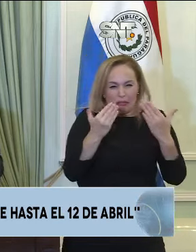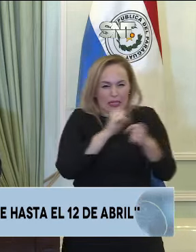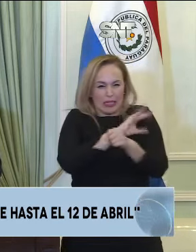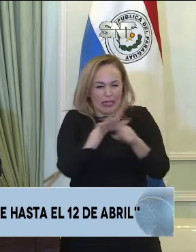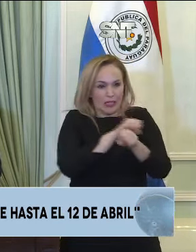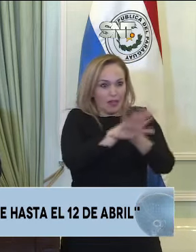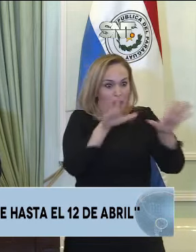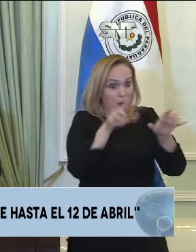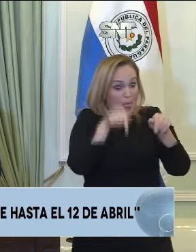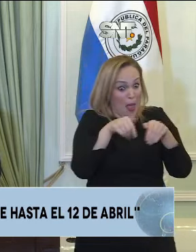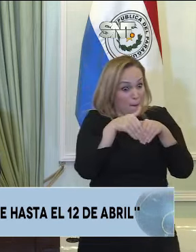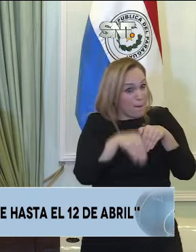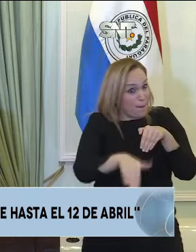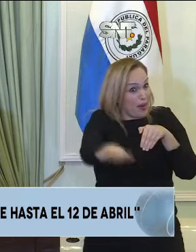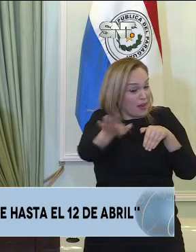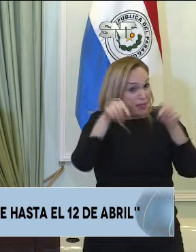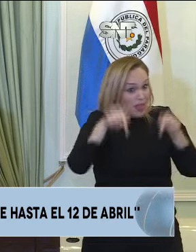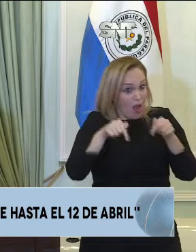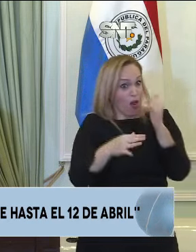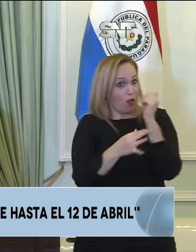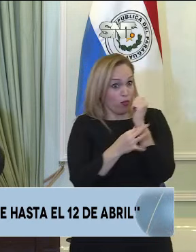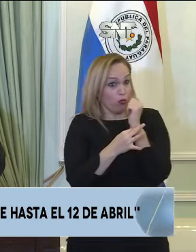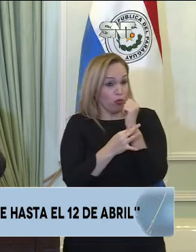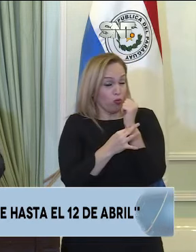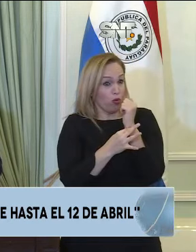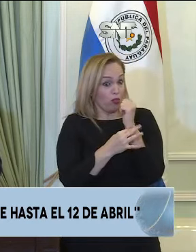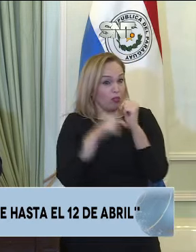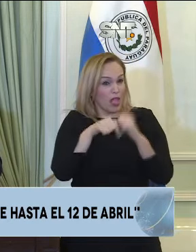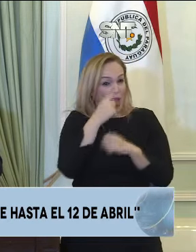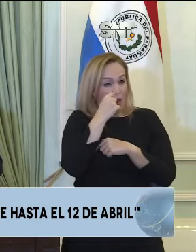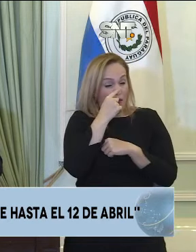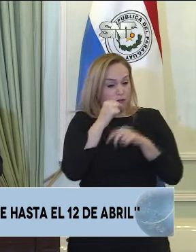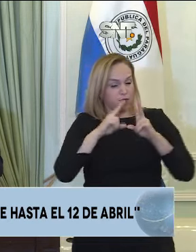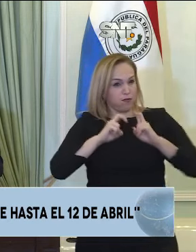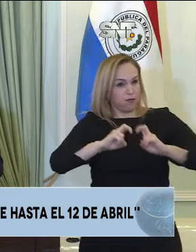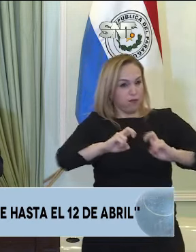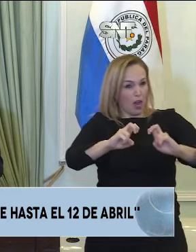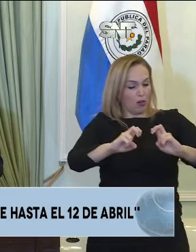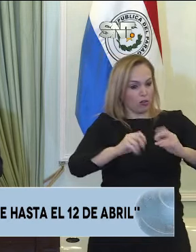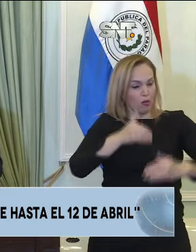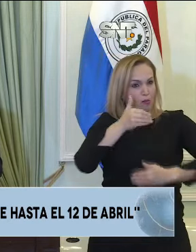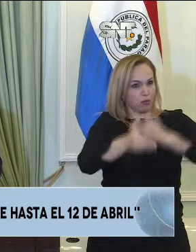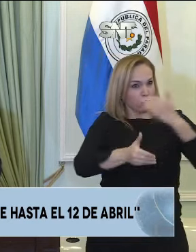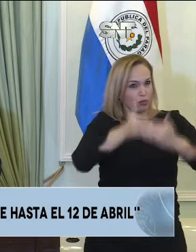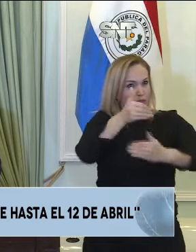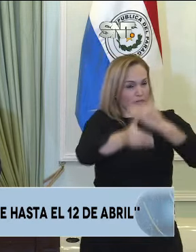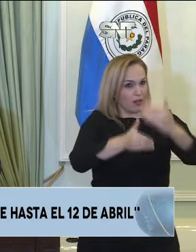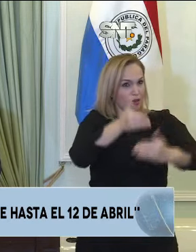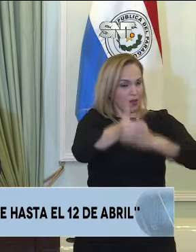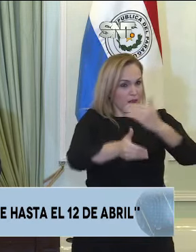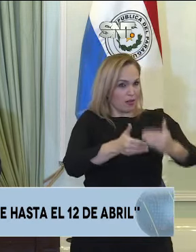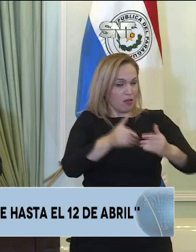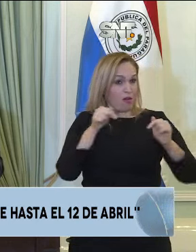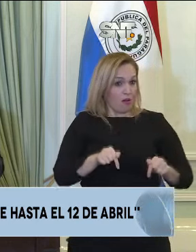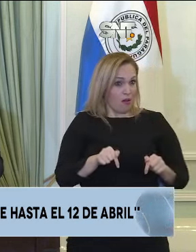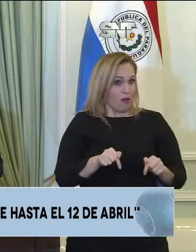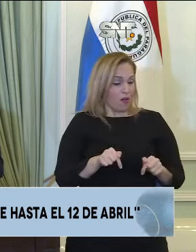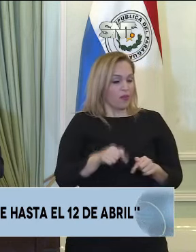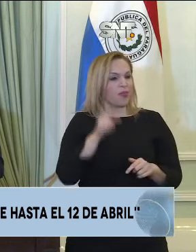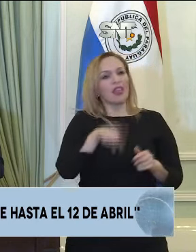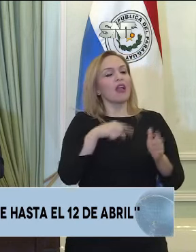A partir de aquí, de este momento, digamos, el personal de Blanco, sobre todo la evaluación y el procedimiento que constituye